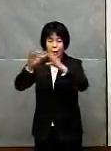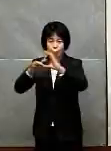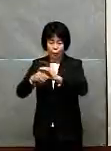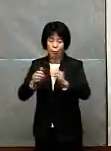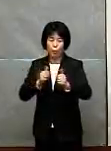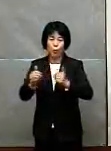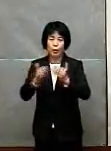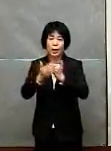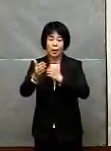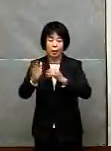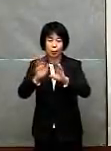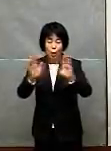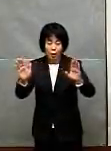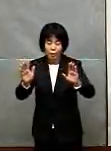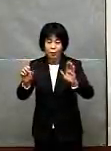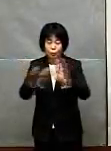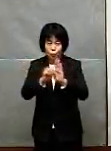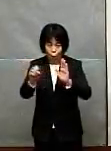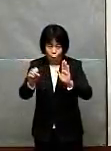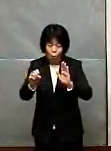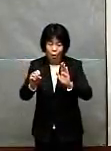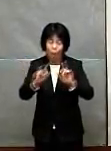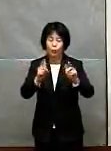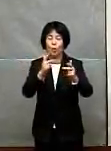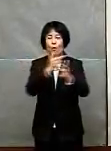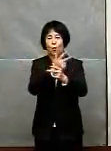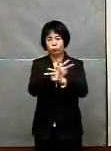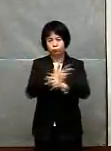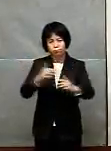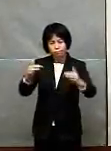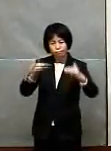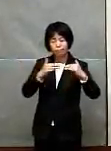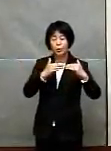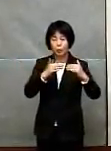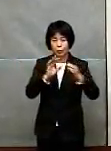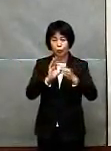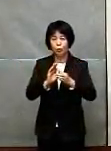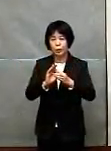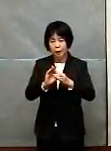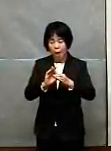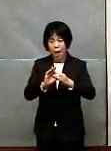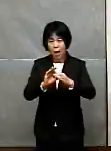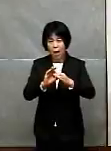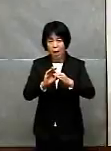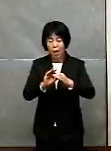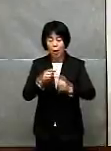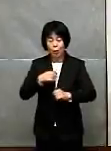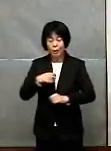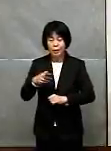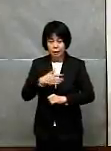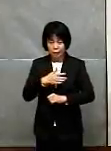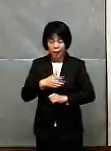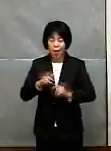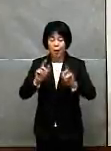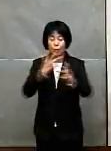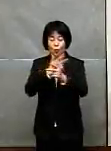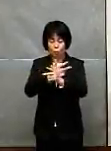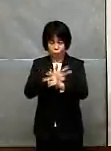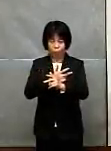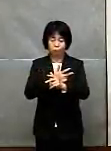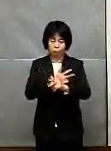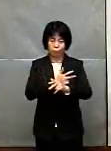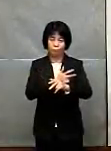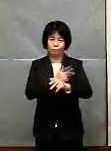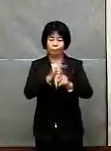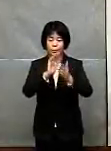競技大会の開催効果の東北への波及について、私から東北各県知事へ呼